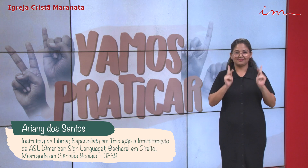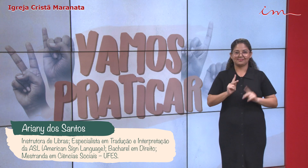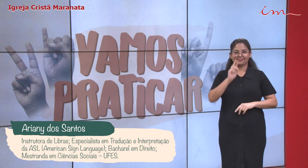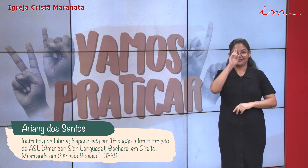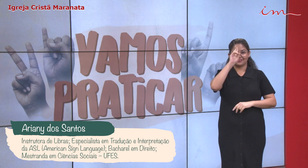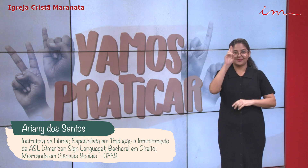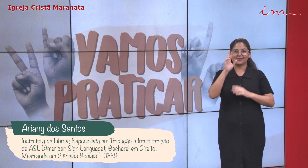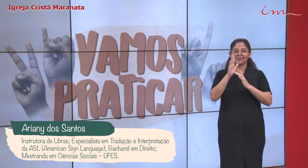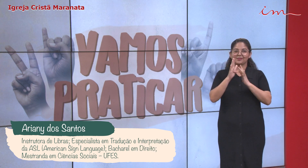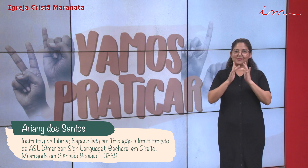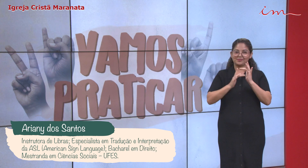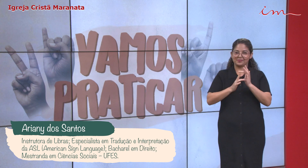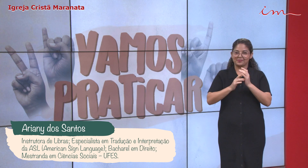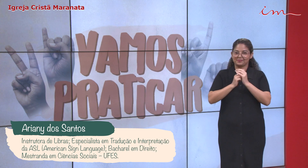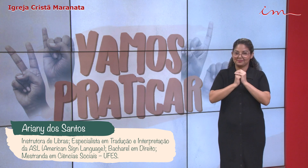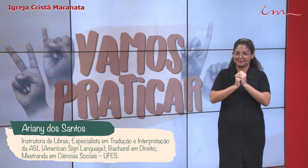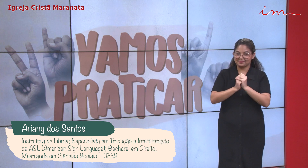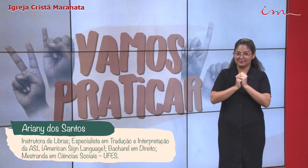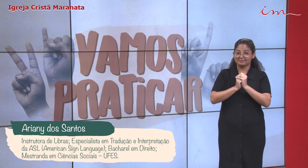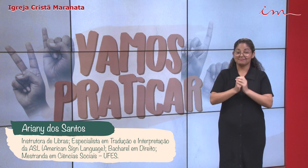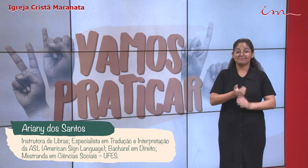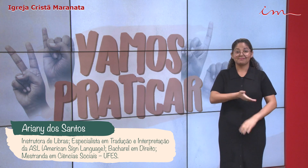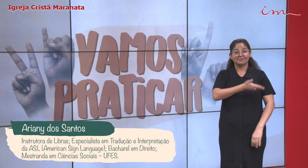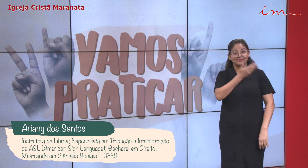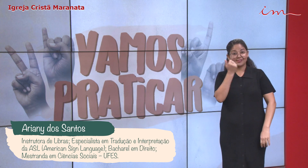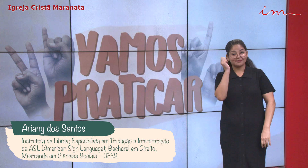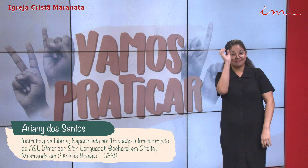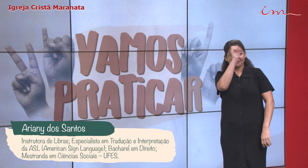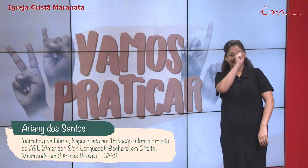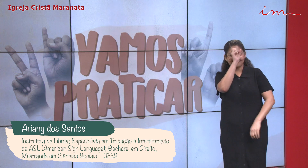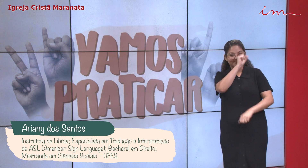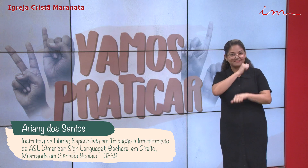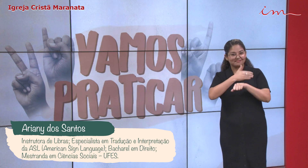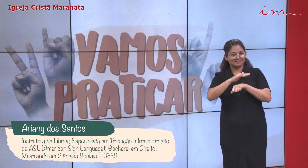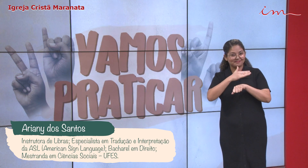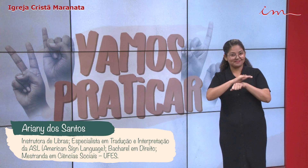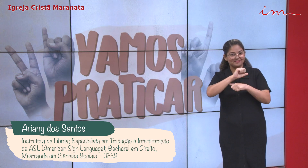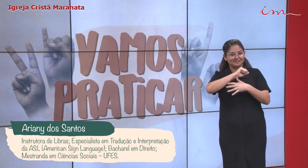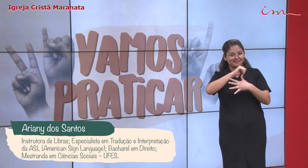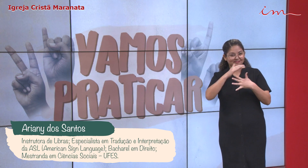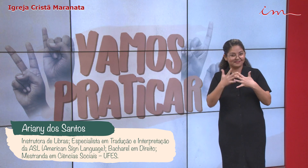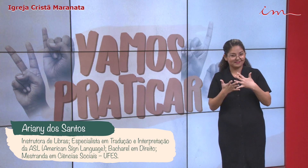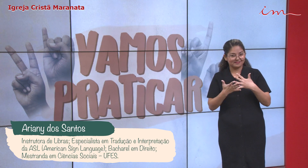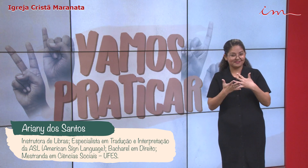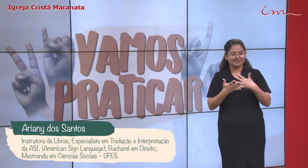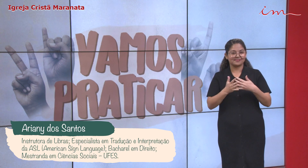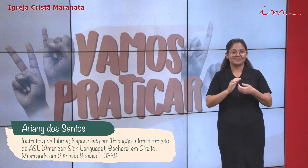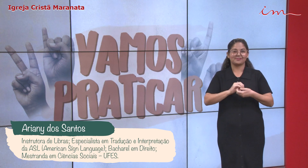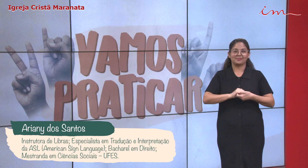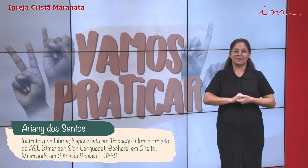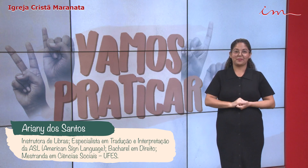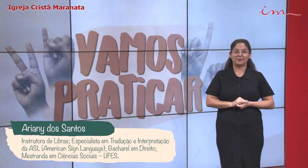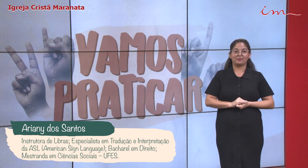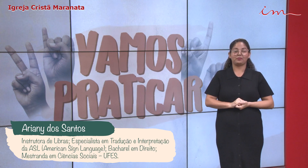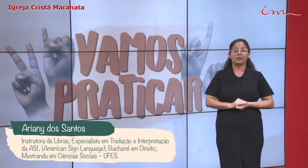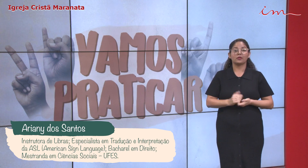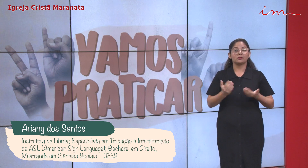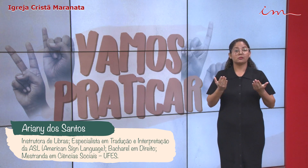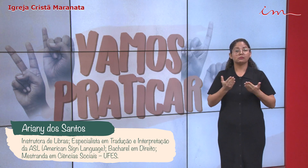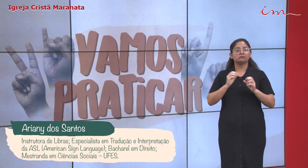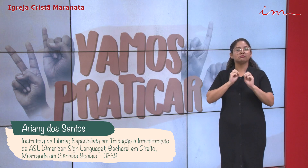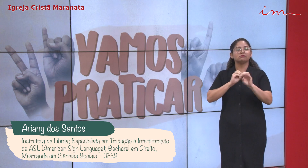Cumprimentamos a todos com a paz do Senhor Jesus. Amém? E agora, vamos praticar?